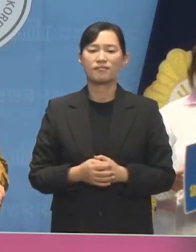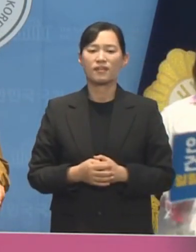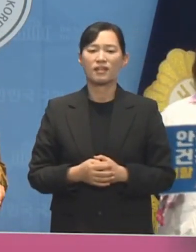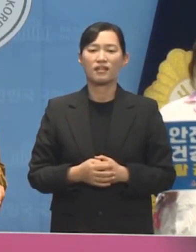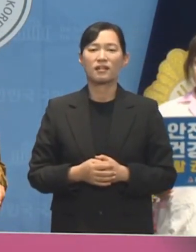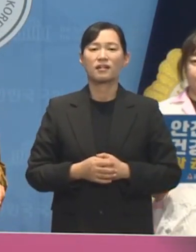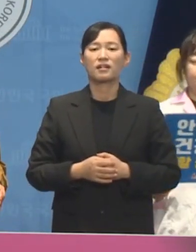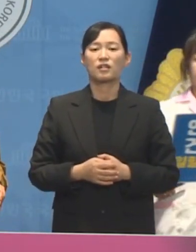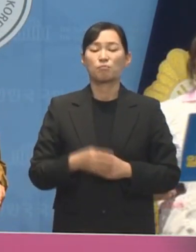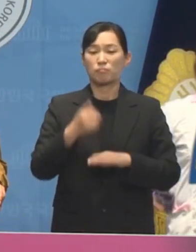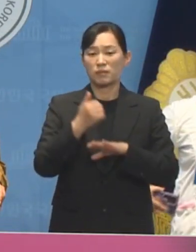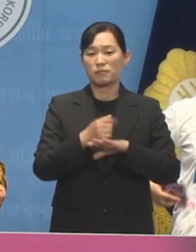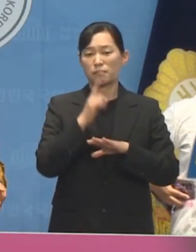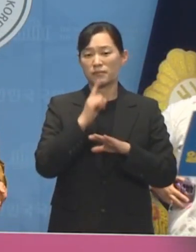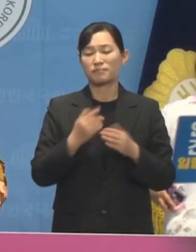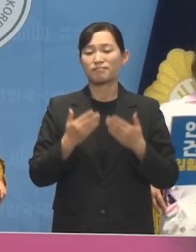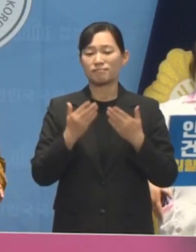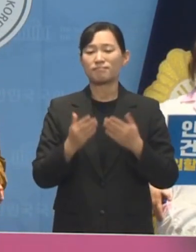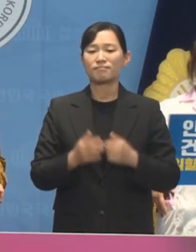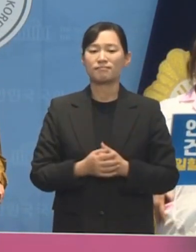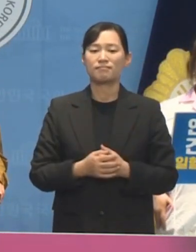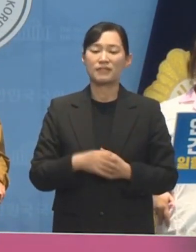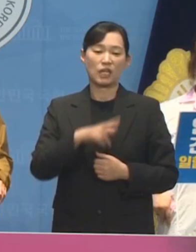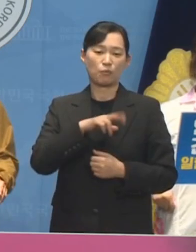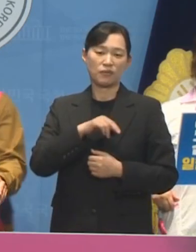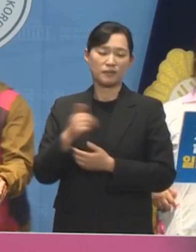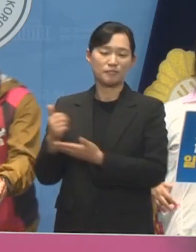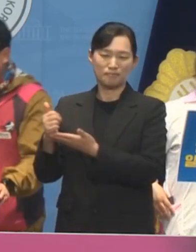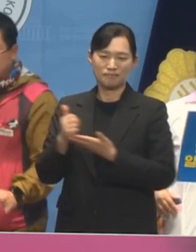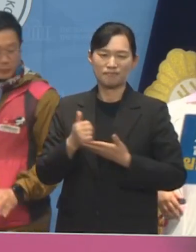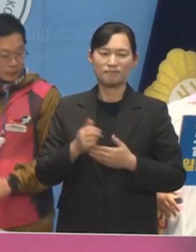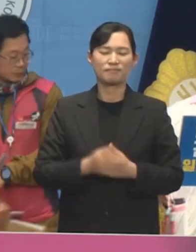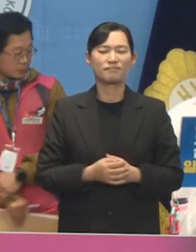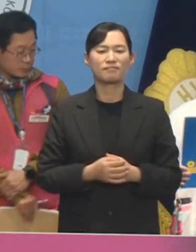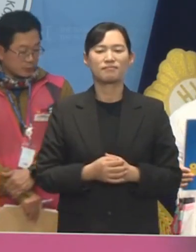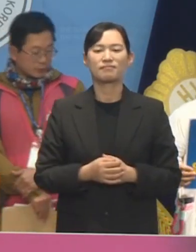예, 우리 마무리 발언 진보당 정혜경 의원님 모시겠습니다.